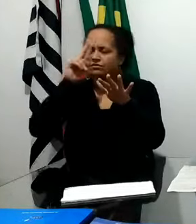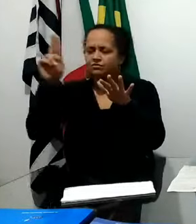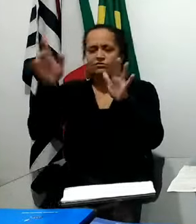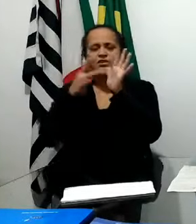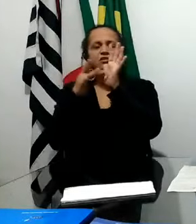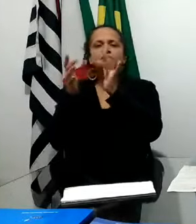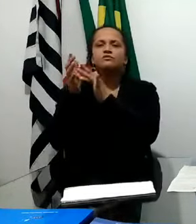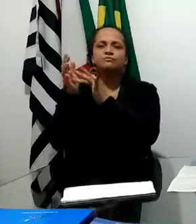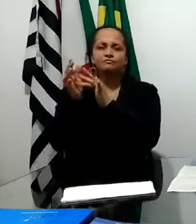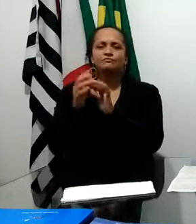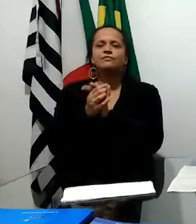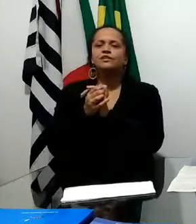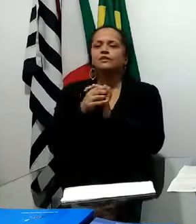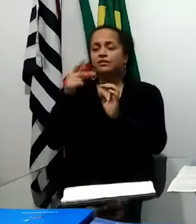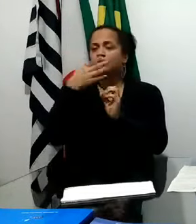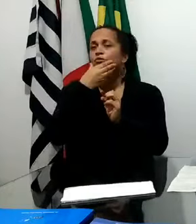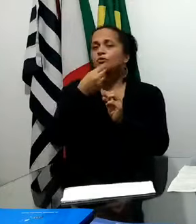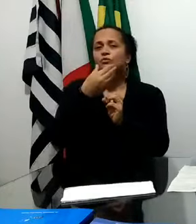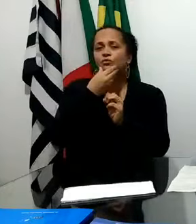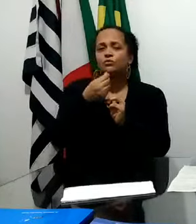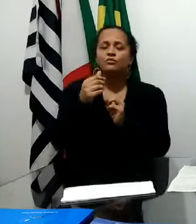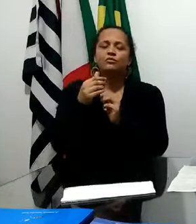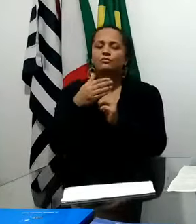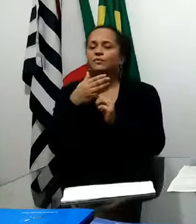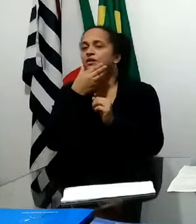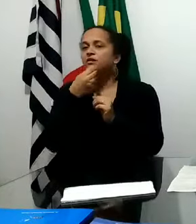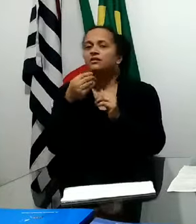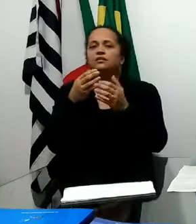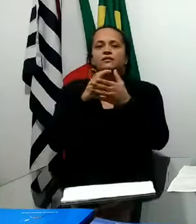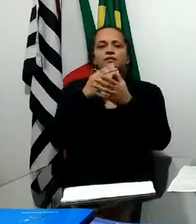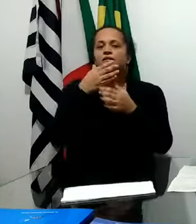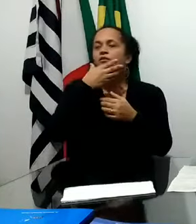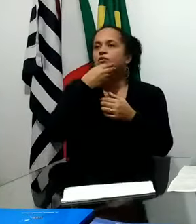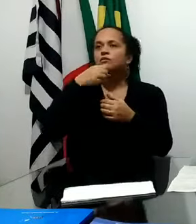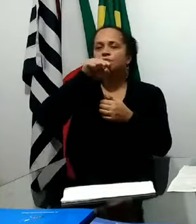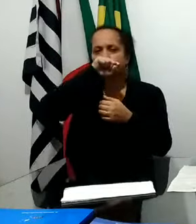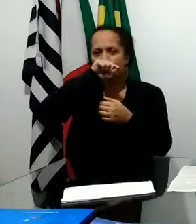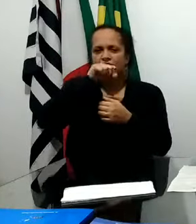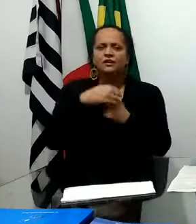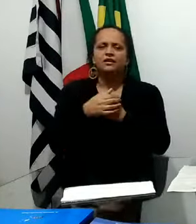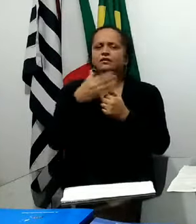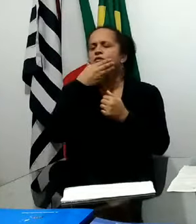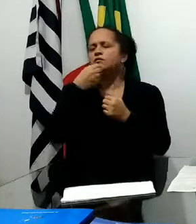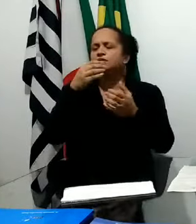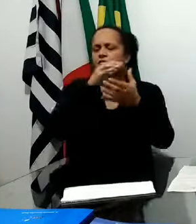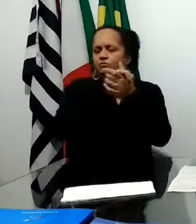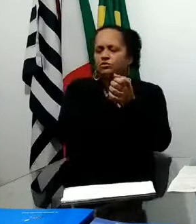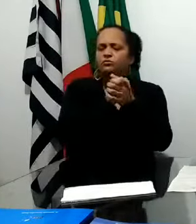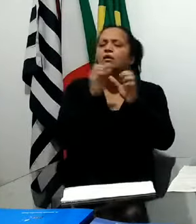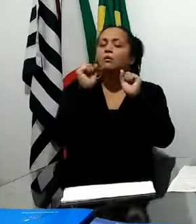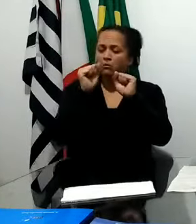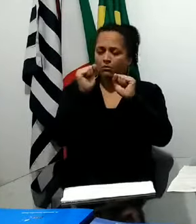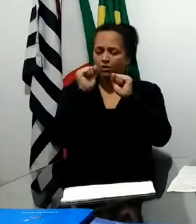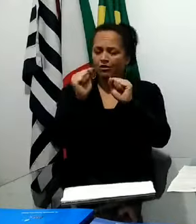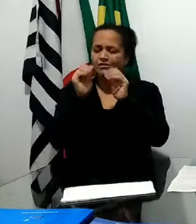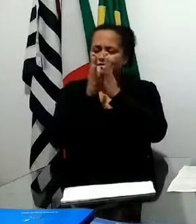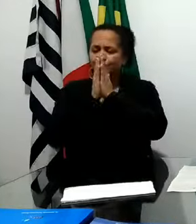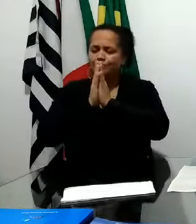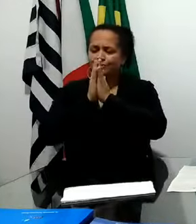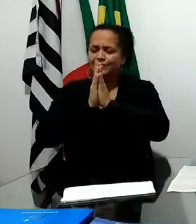Cristo. Que os homens, Pai, que os pais, os maridos, que eles venham ser o sacerdote dos seus lares, que eles venham